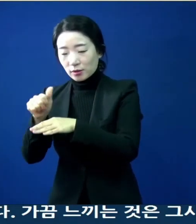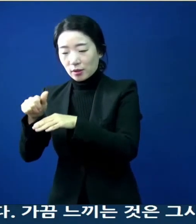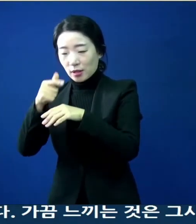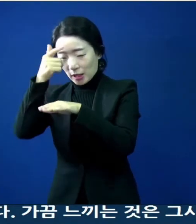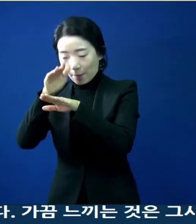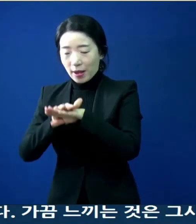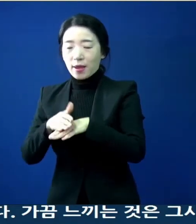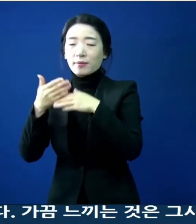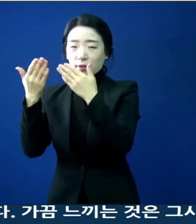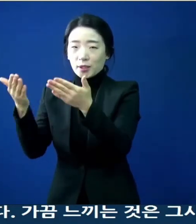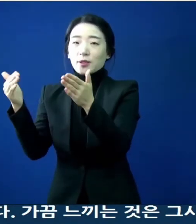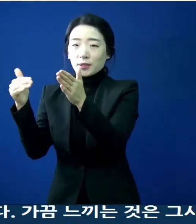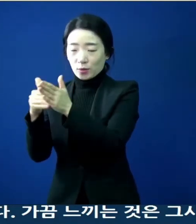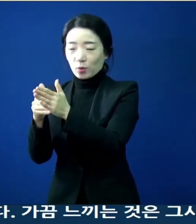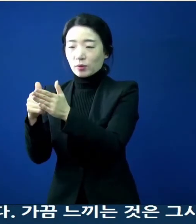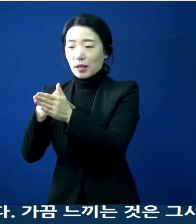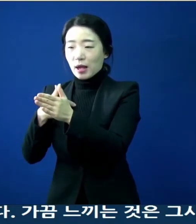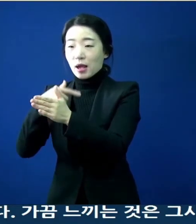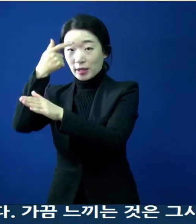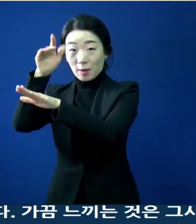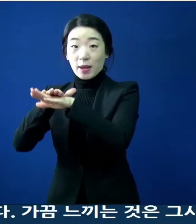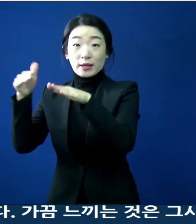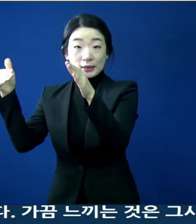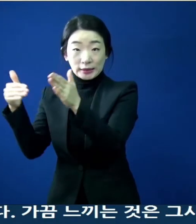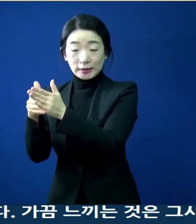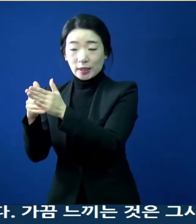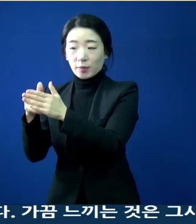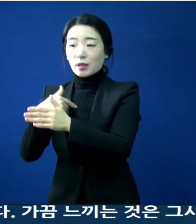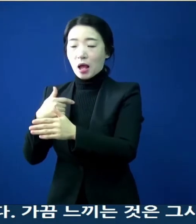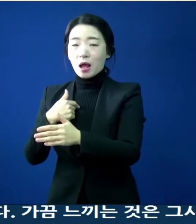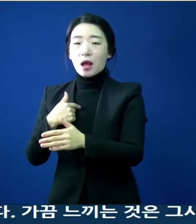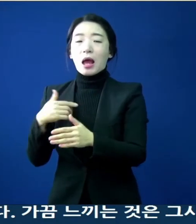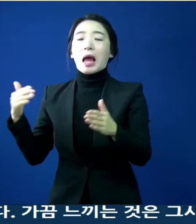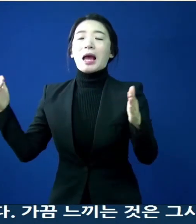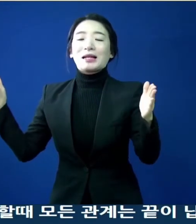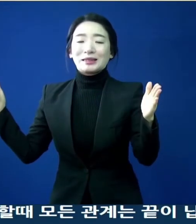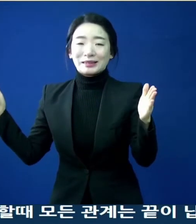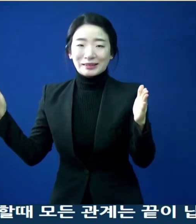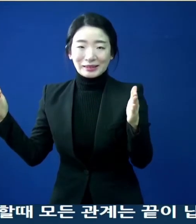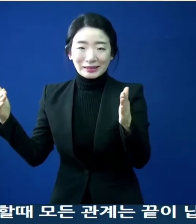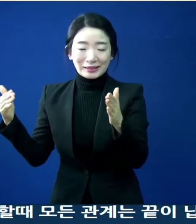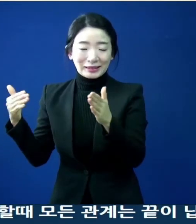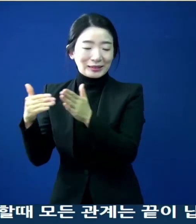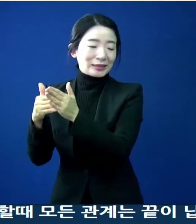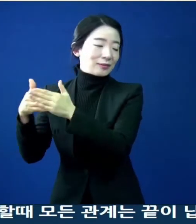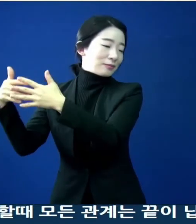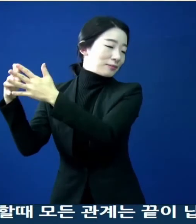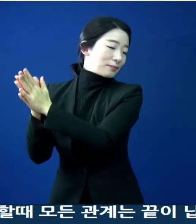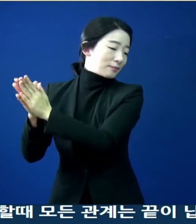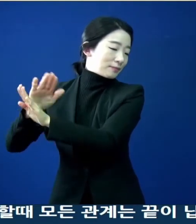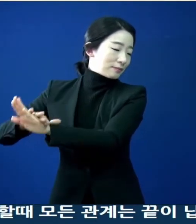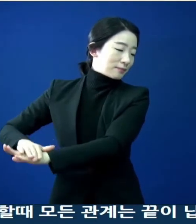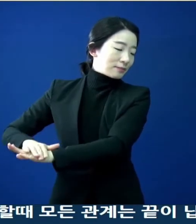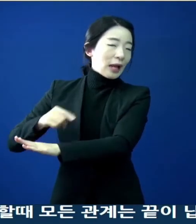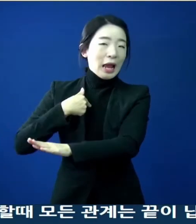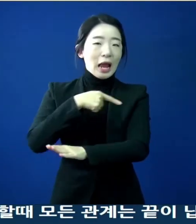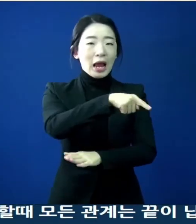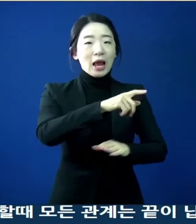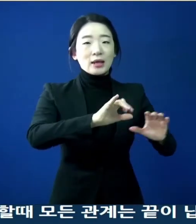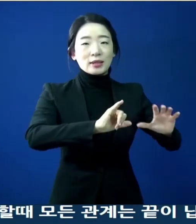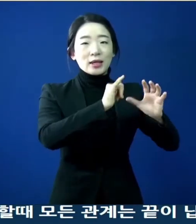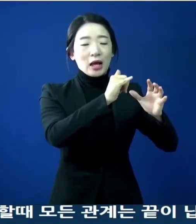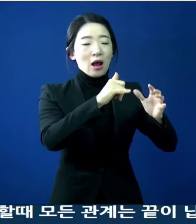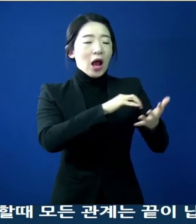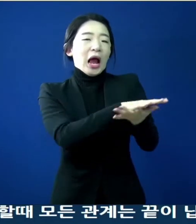순간 주님 다녀갑니다 한 다음 세상 속에 나가서는 하나님과 별 관계없이 살아가는